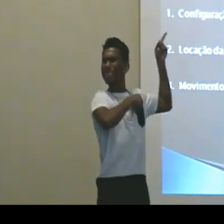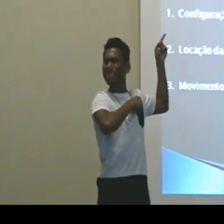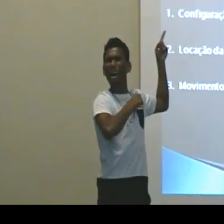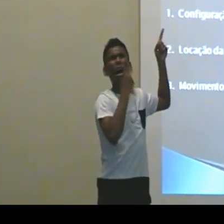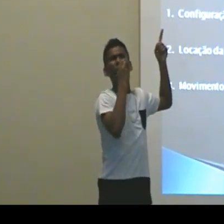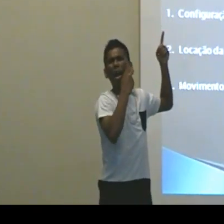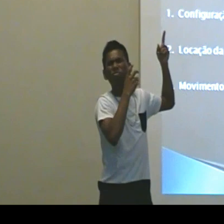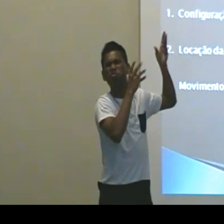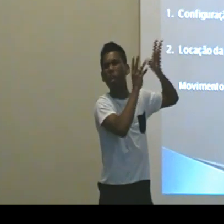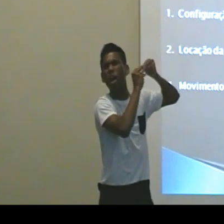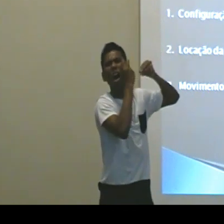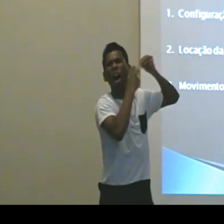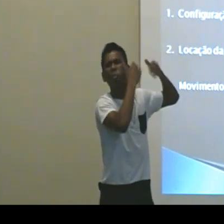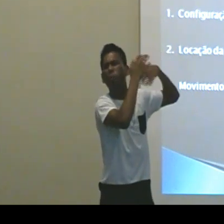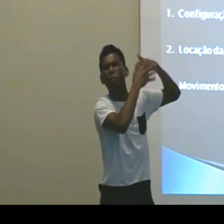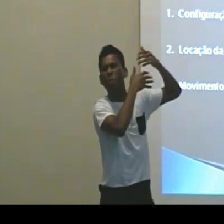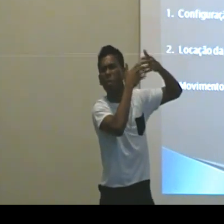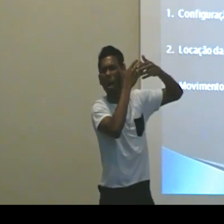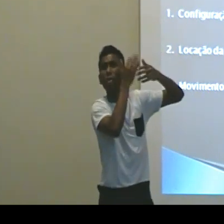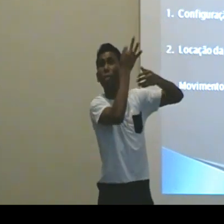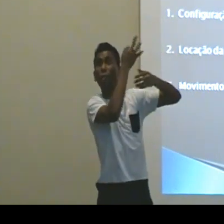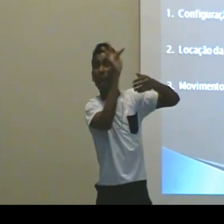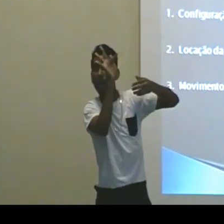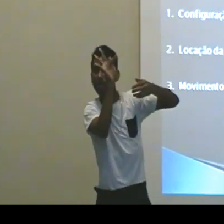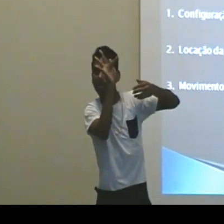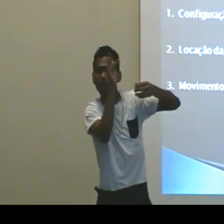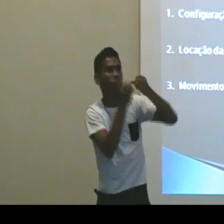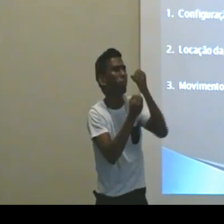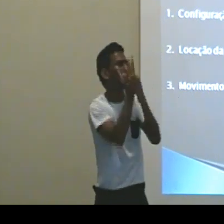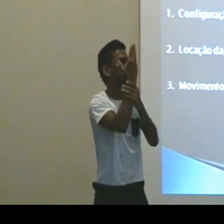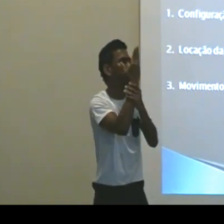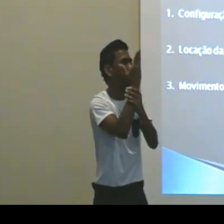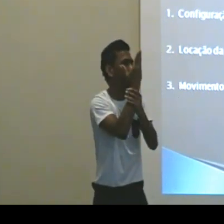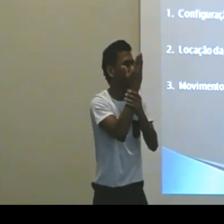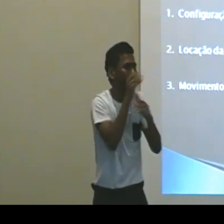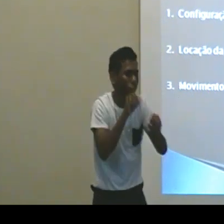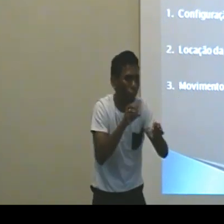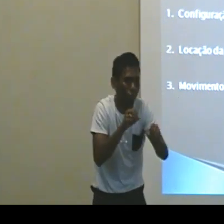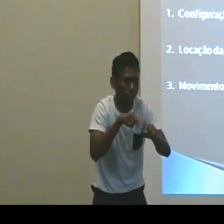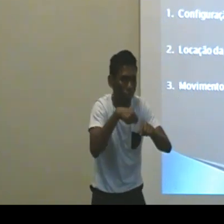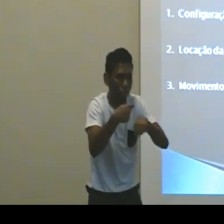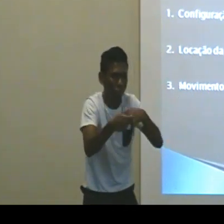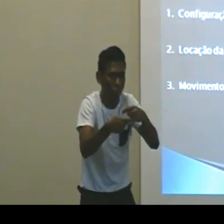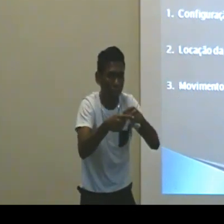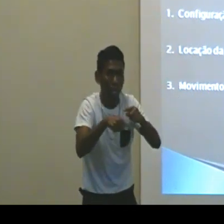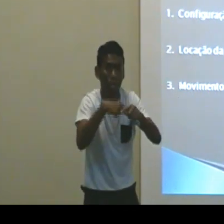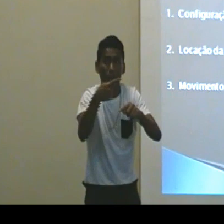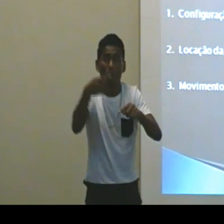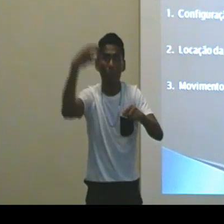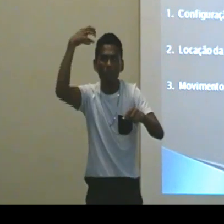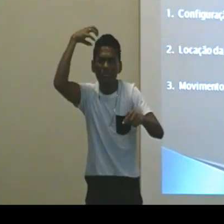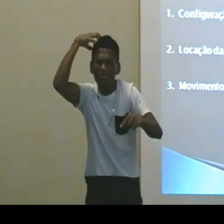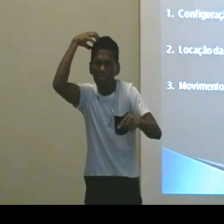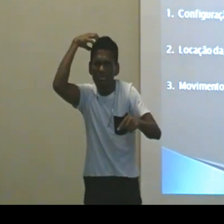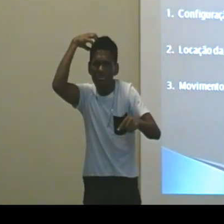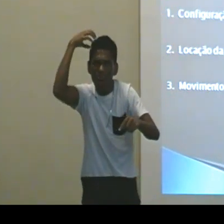porque a gente está conhecendo, né, essa história de como surgiu na França, os primeiros estudos,